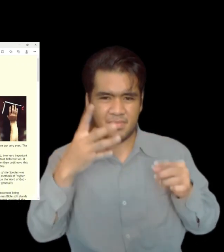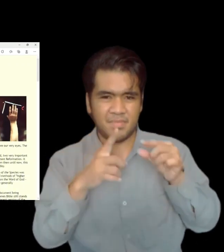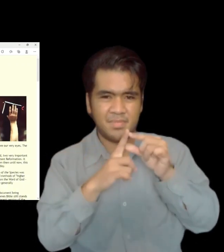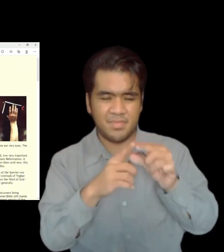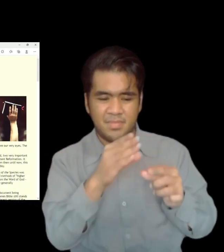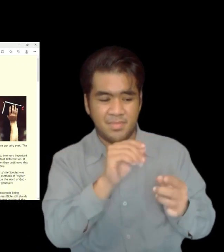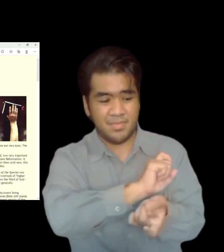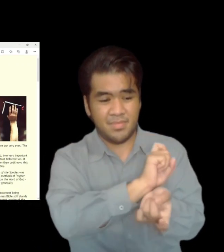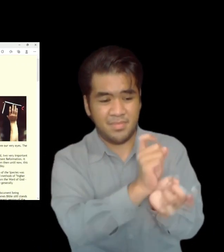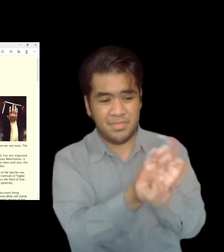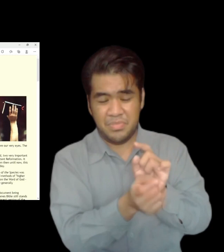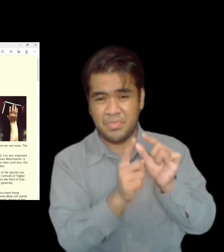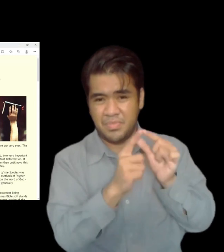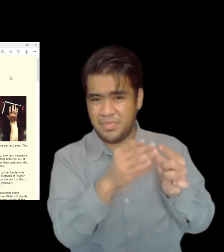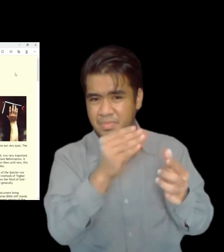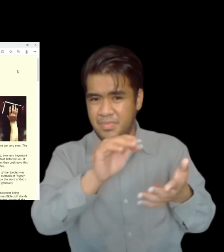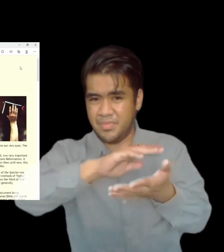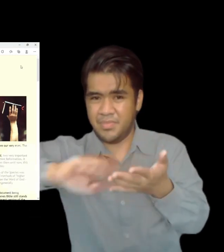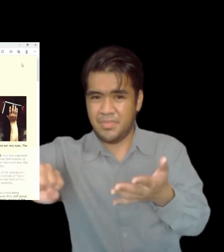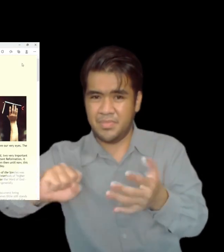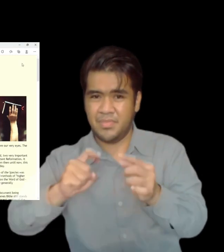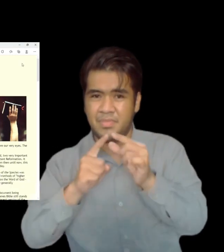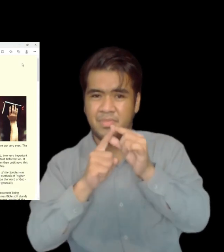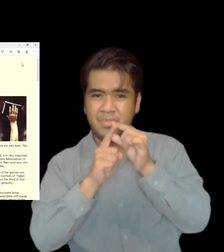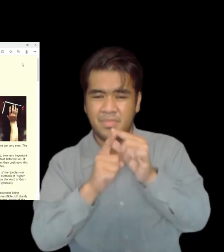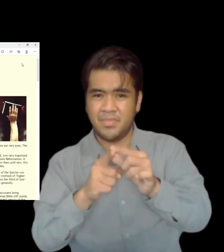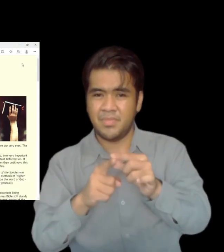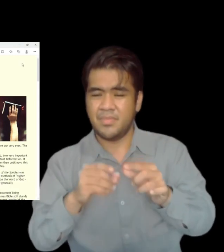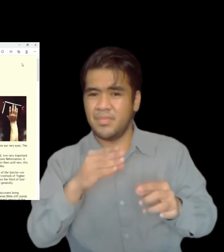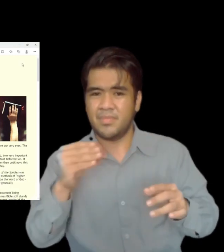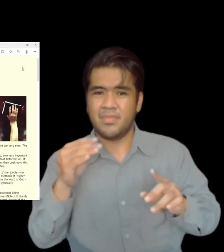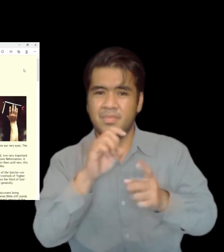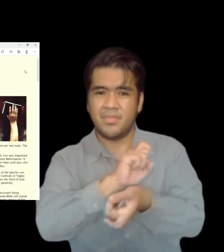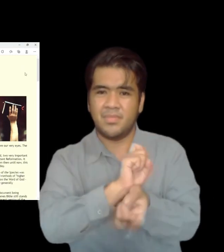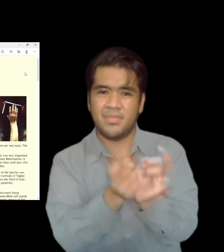of God sa pamamagitan ng pagpapalit o pag-aalis